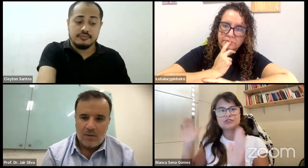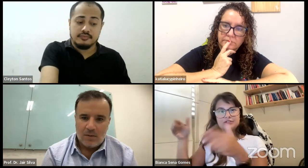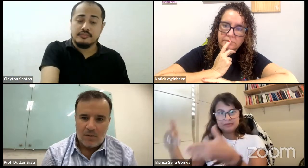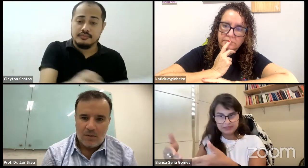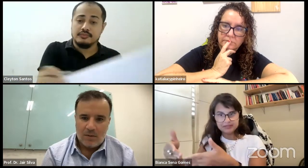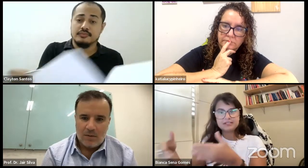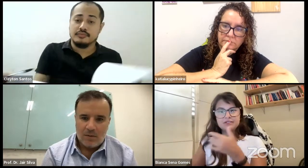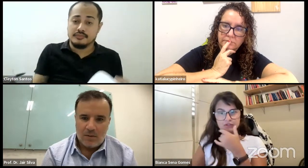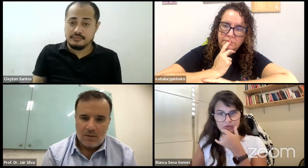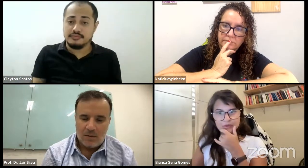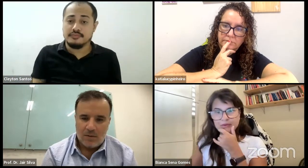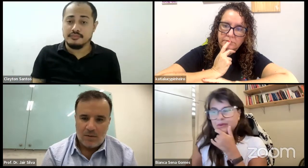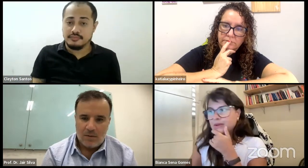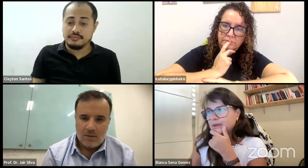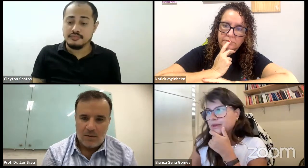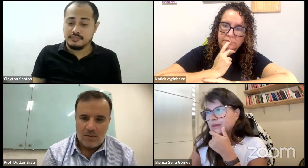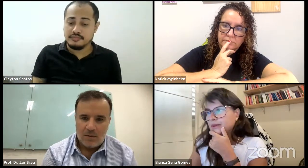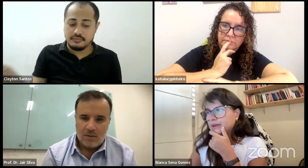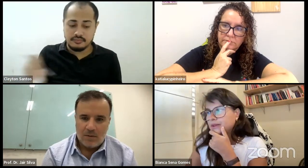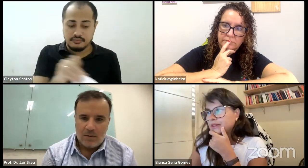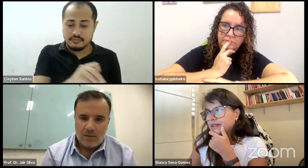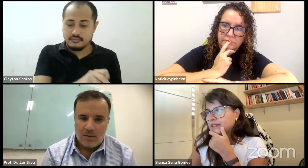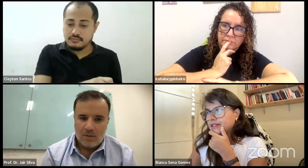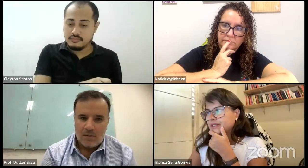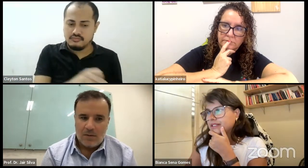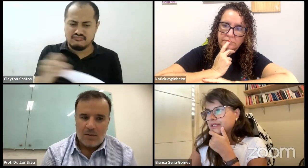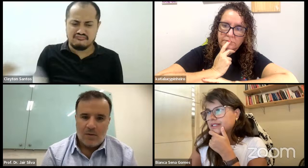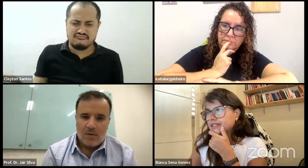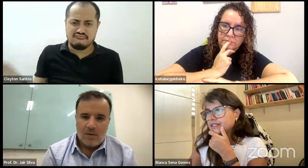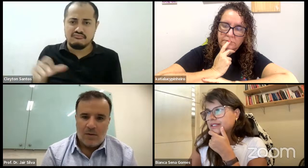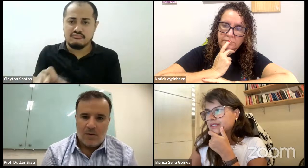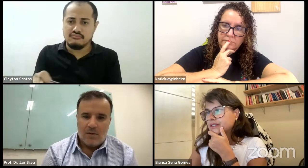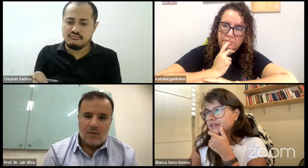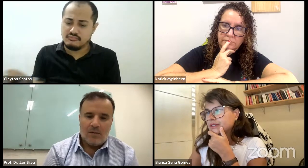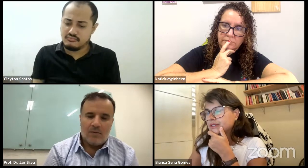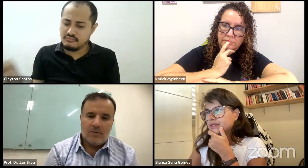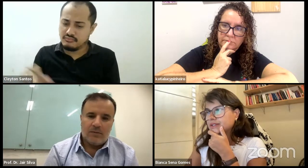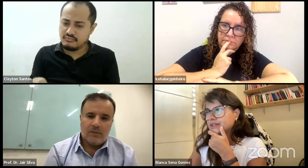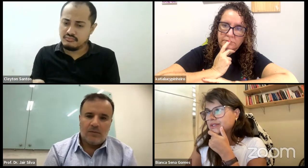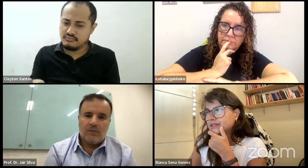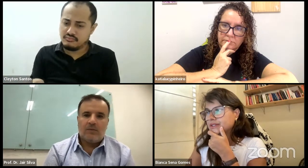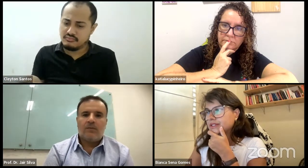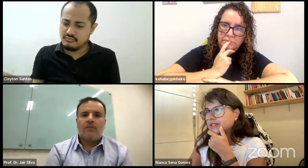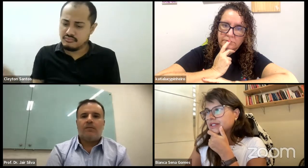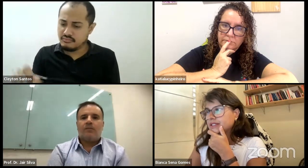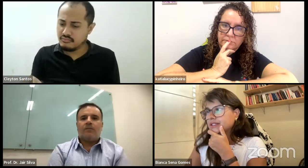da separação que você tem que fazer entre o seu objetivo, né, geral, específico.